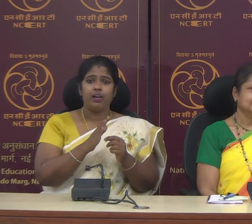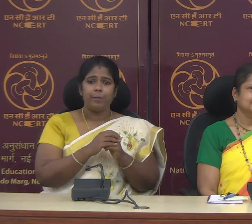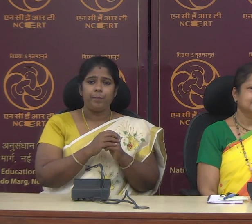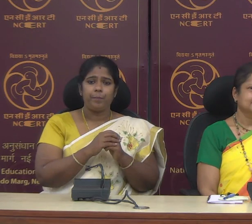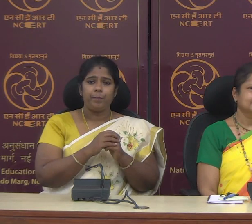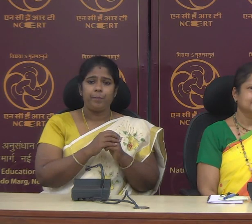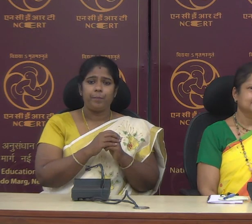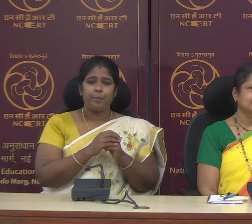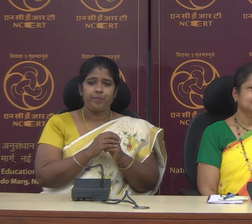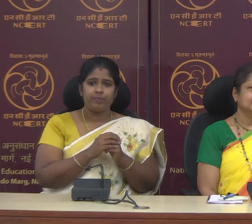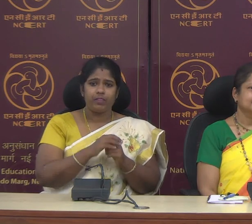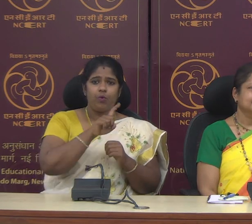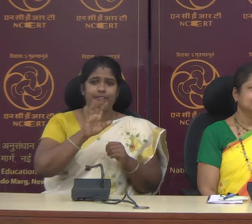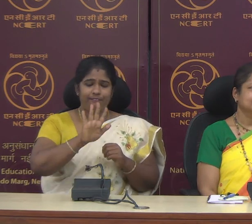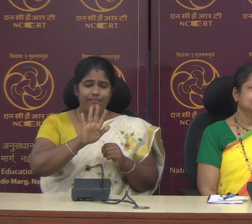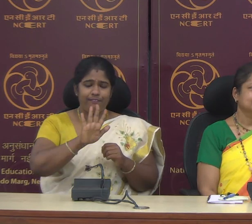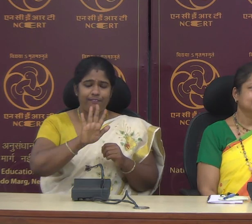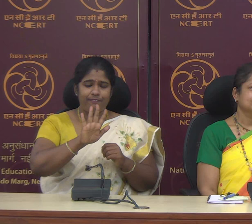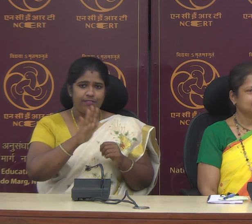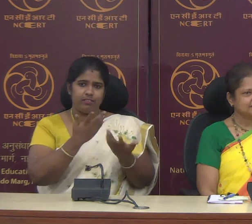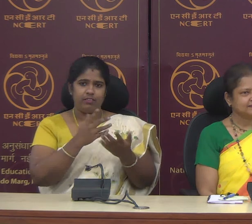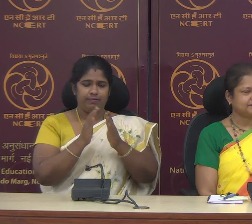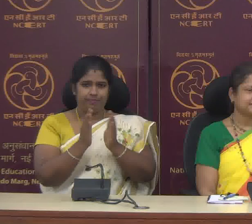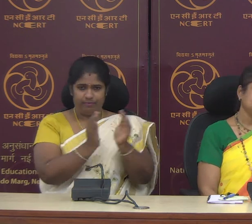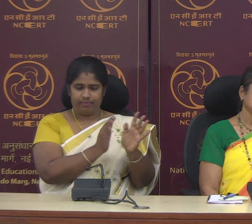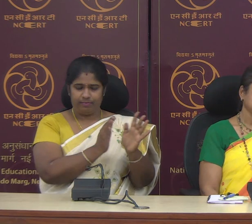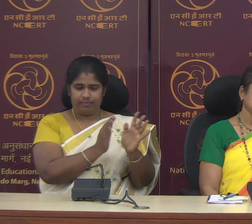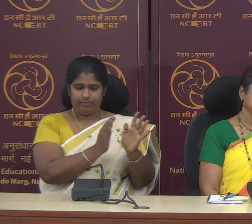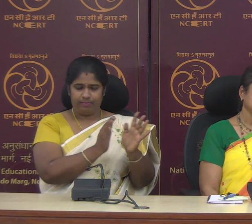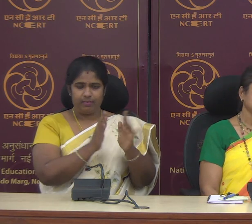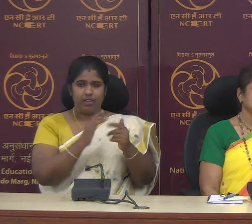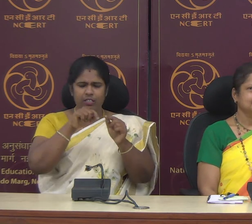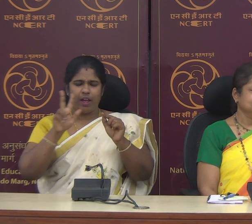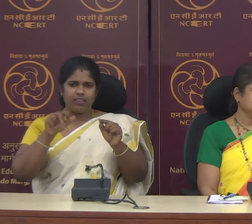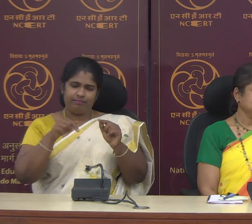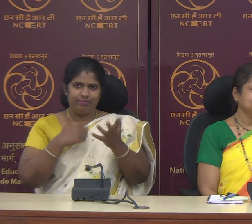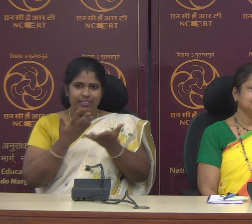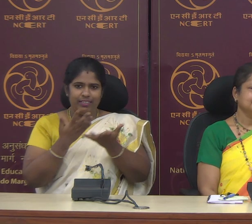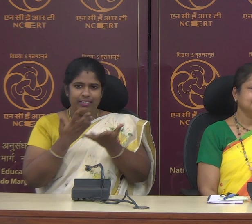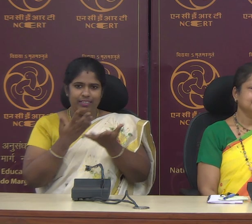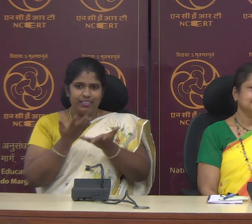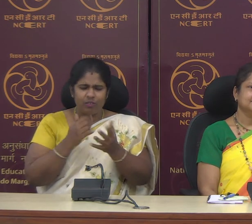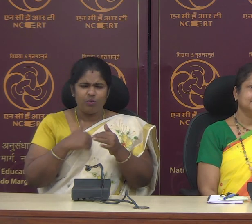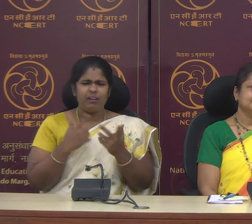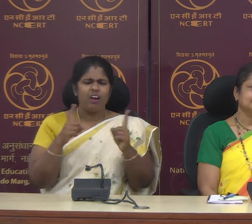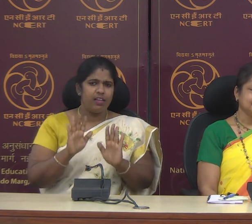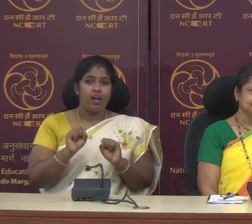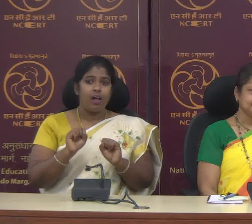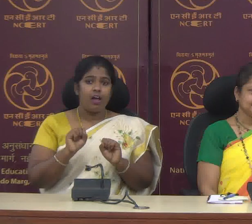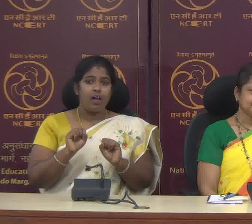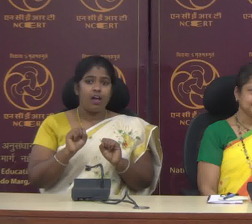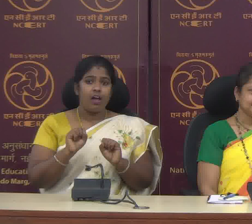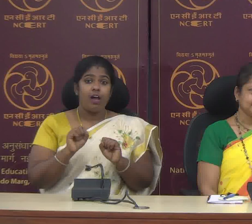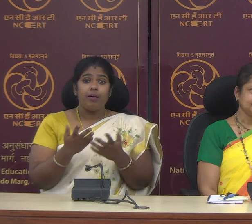1 to 5, नाउ वी आर टॉकिंग अबाउट क्लास 6 to 12 टेक्स्ट बुक, उसकी भी कुछ कॉम्प्लिकेशन है, येस देयर इज़ समथिंग, क्योंकि जो कॉन्टेंट है वो